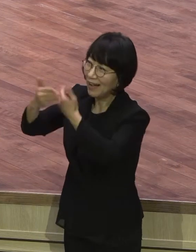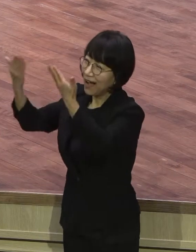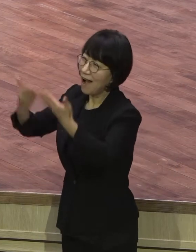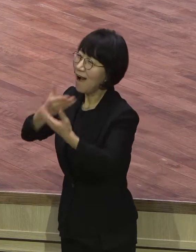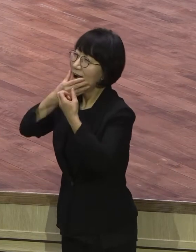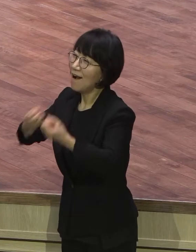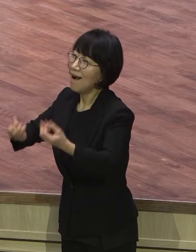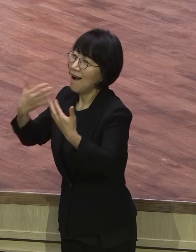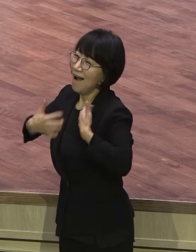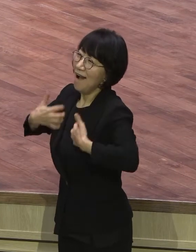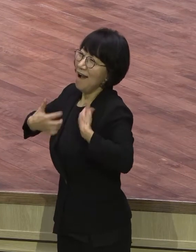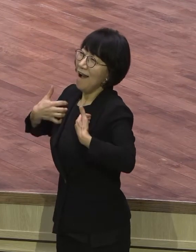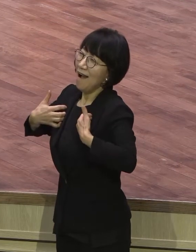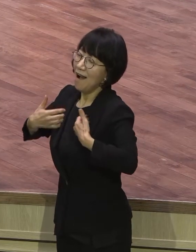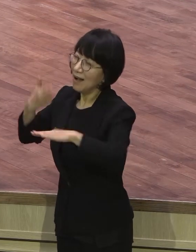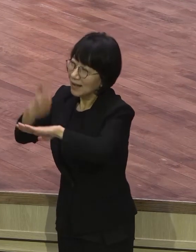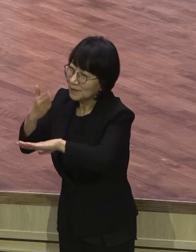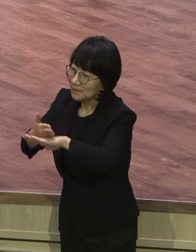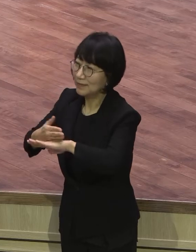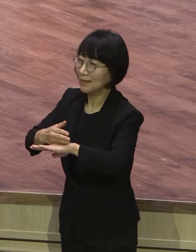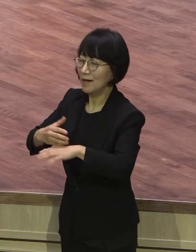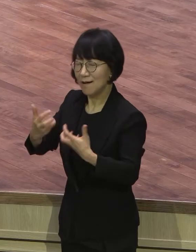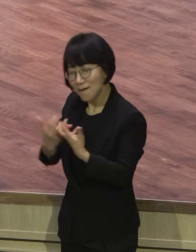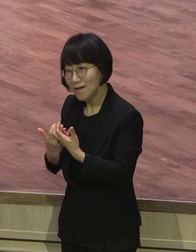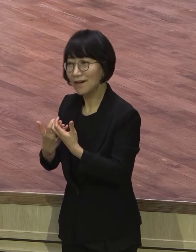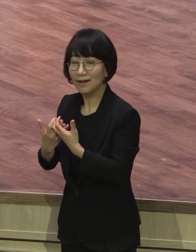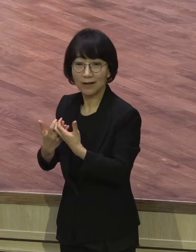참 감사, 참 풍성함.